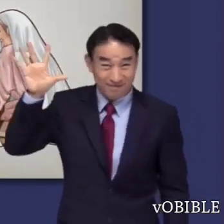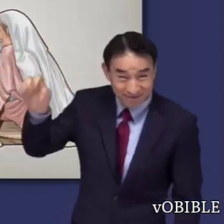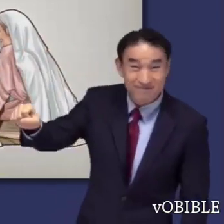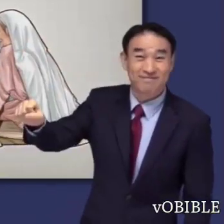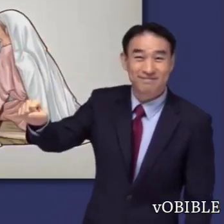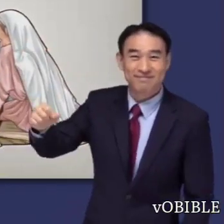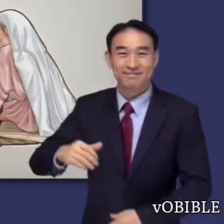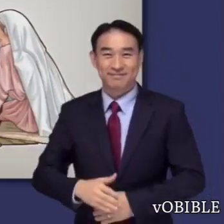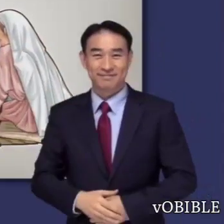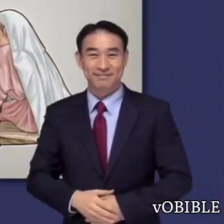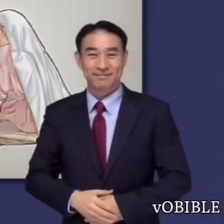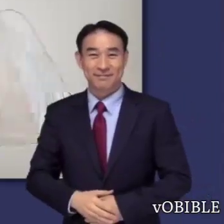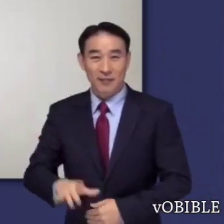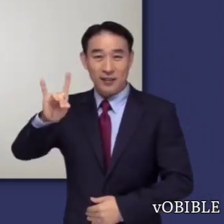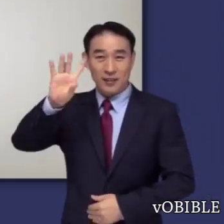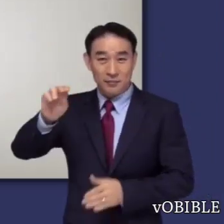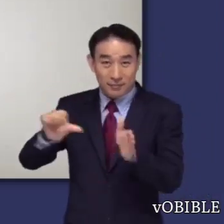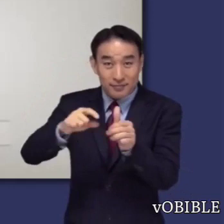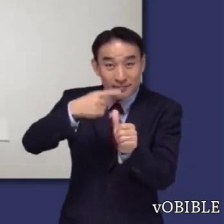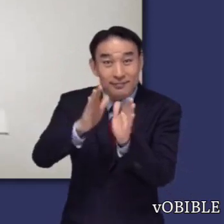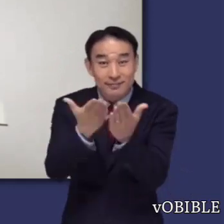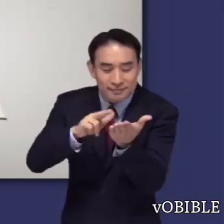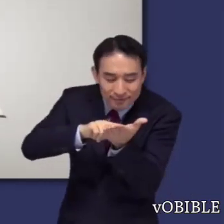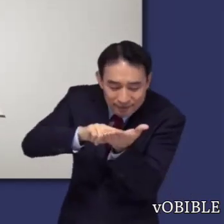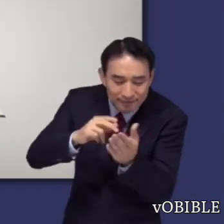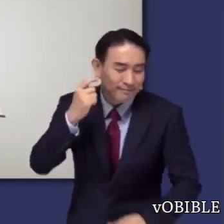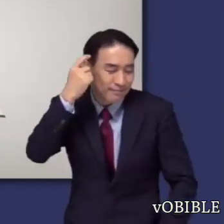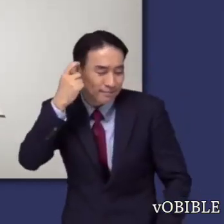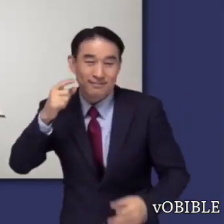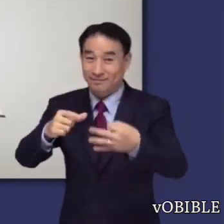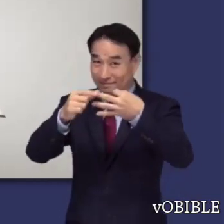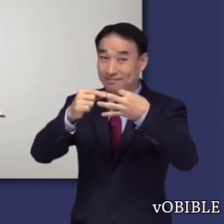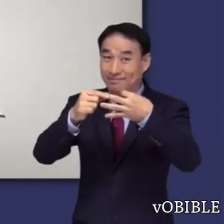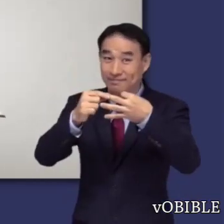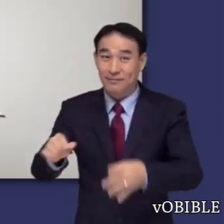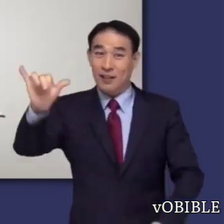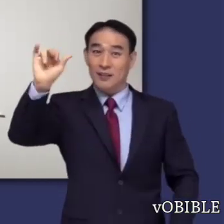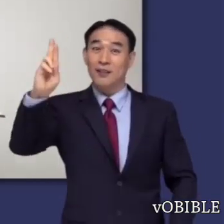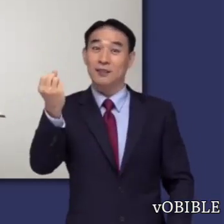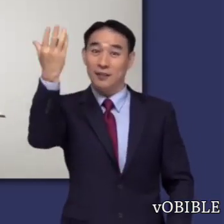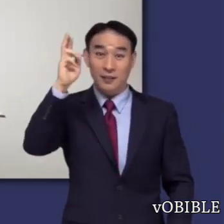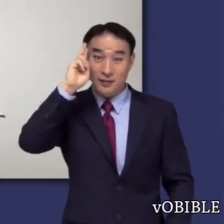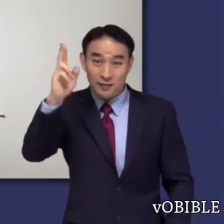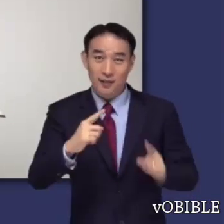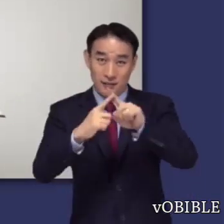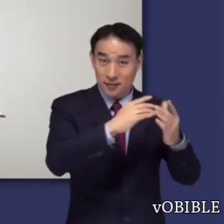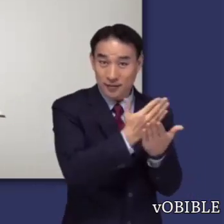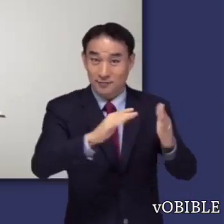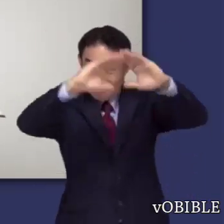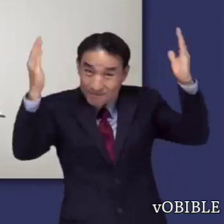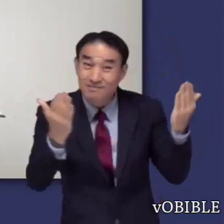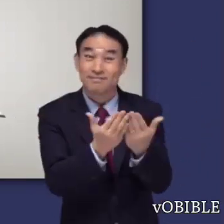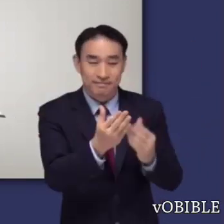真正的生命。你读提摩太前书时请留意，耶和华希望各种各